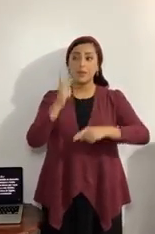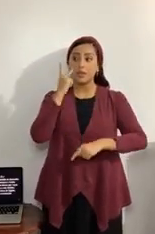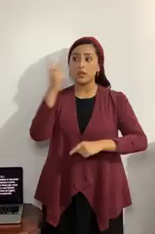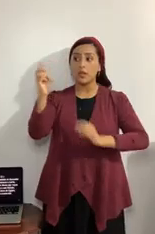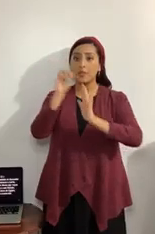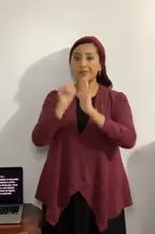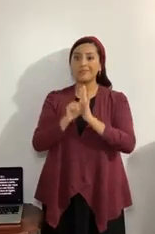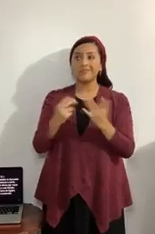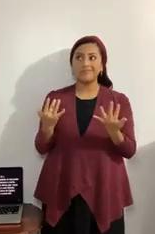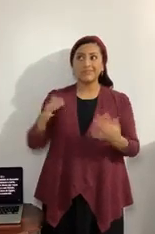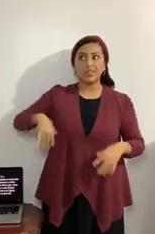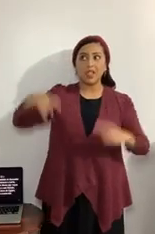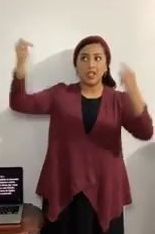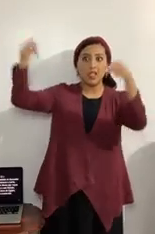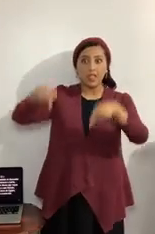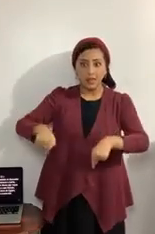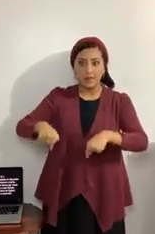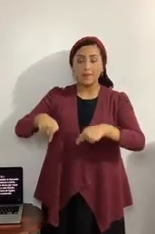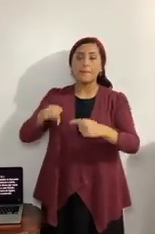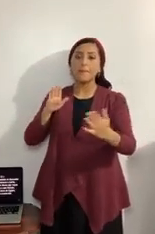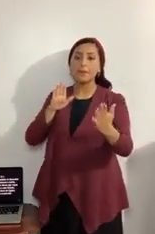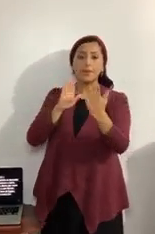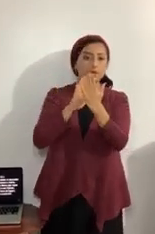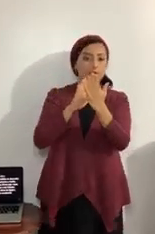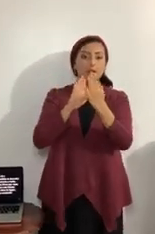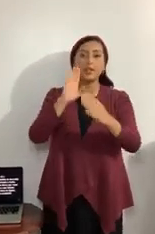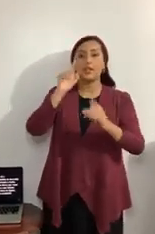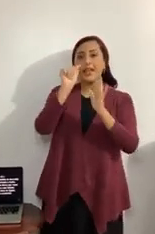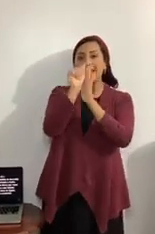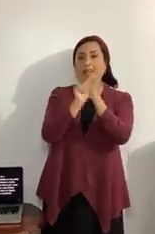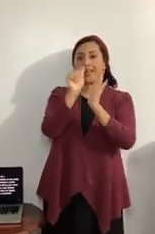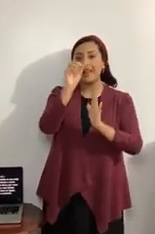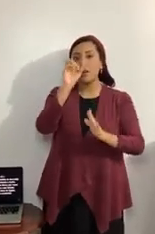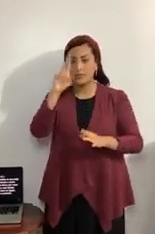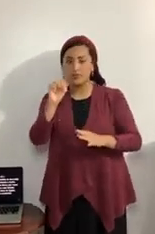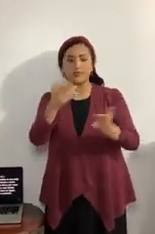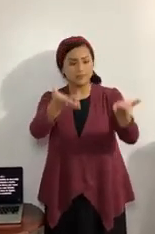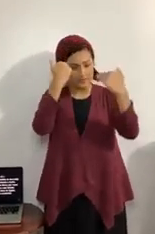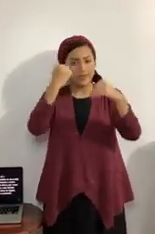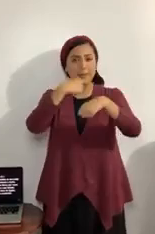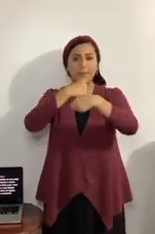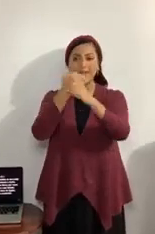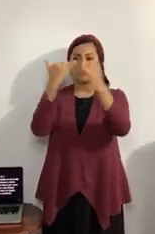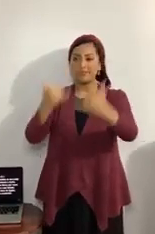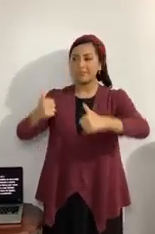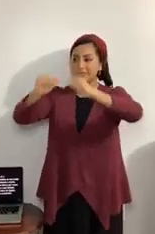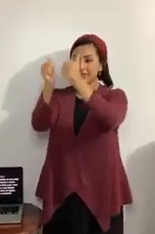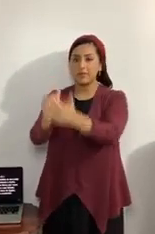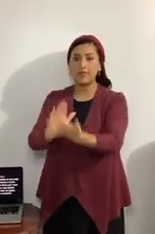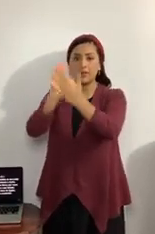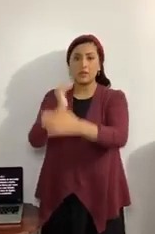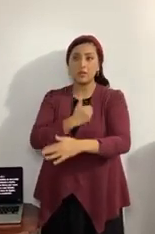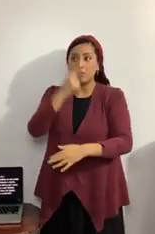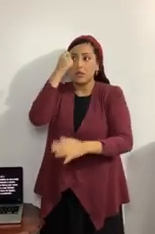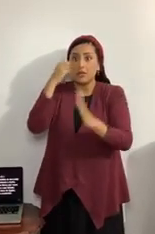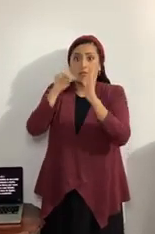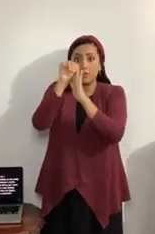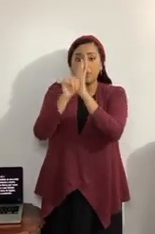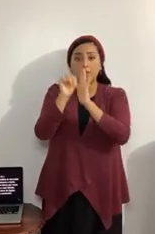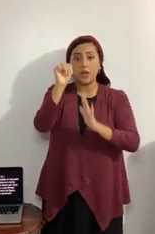en descender del monte, se acercaron entonces a Aarón y le dijeron, levántate, haznos dioses que vayan delante de nosotros, porque a Moshe, el varón que nos sacó de la tierra